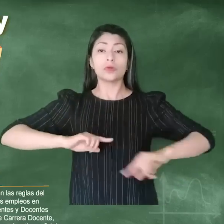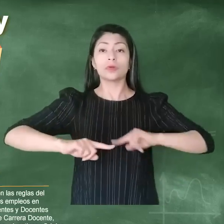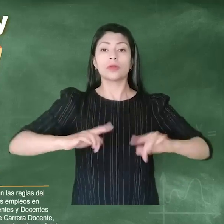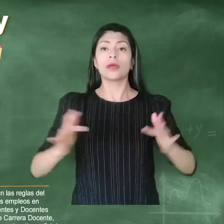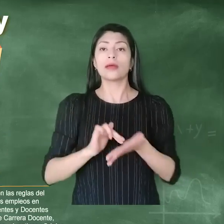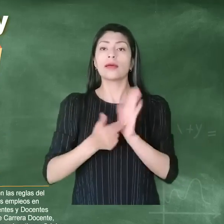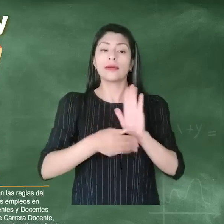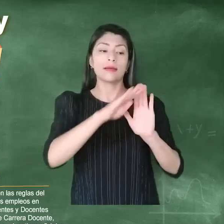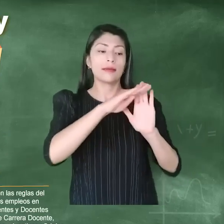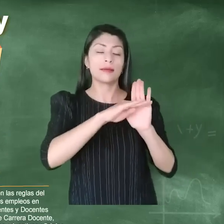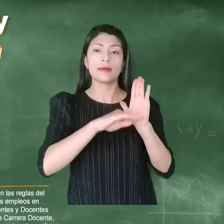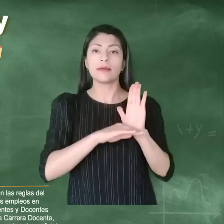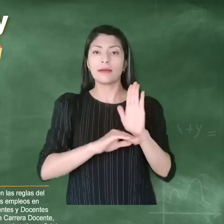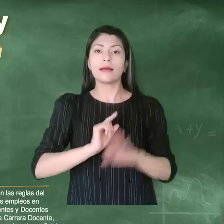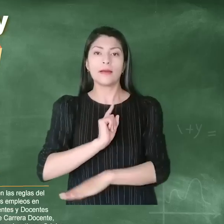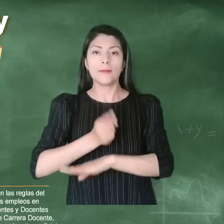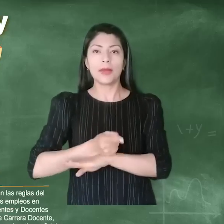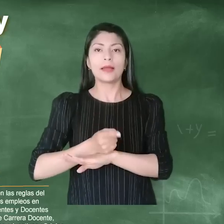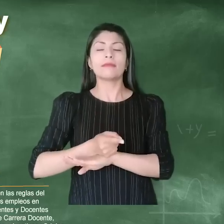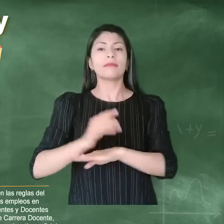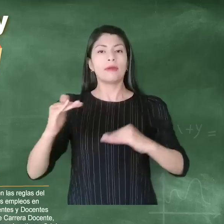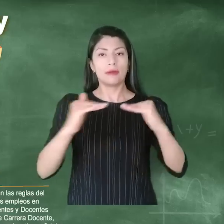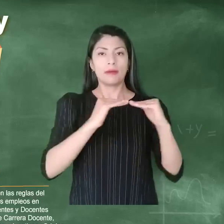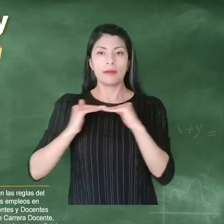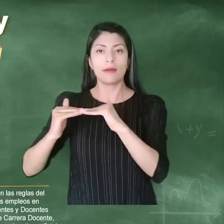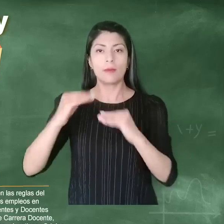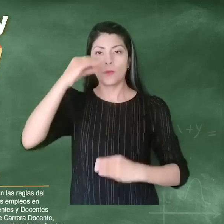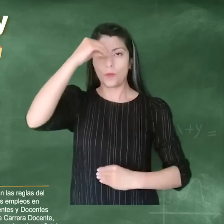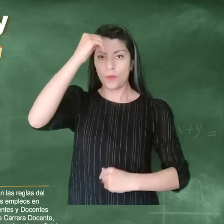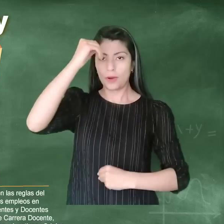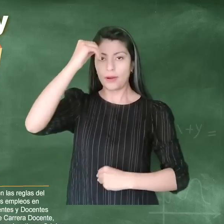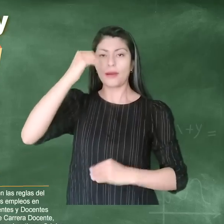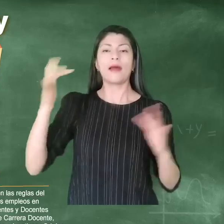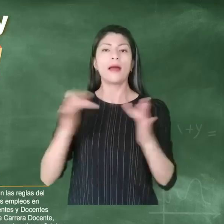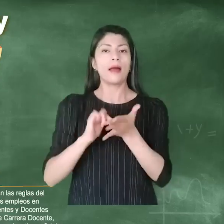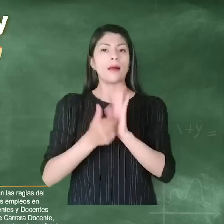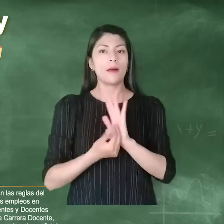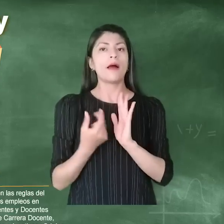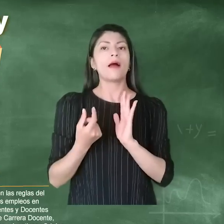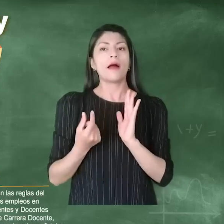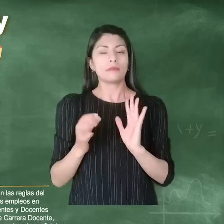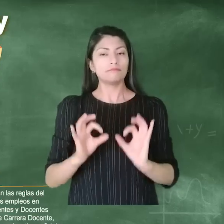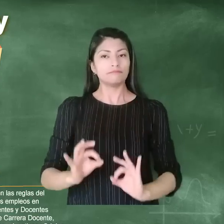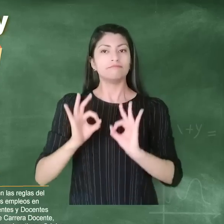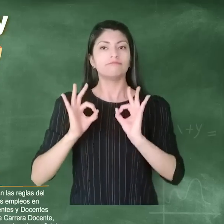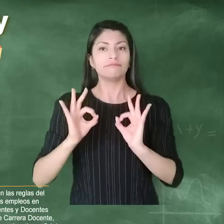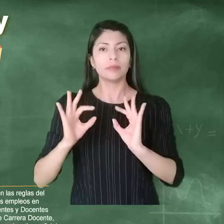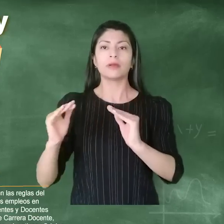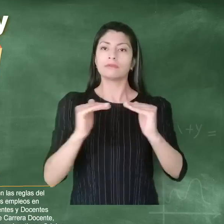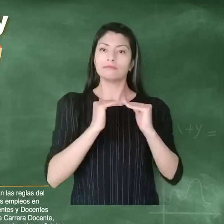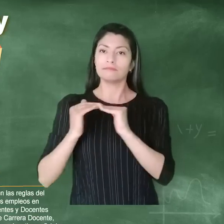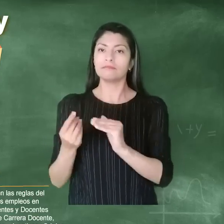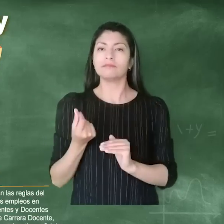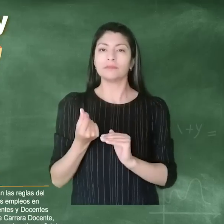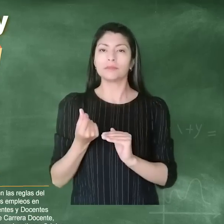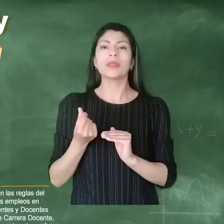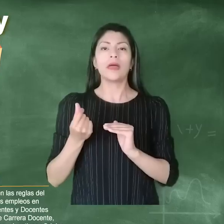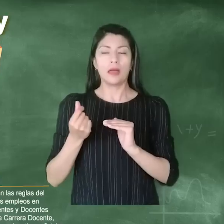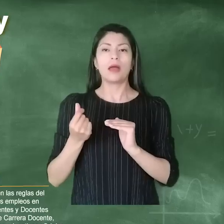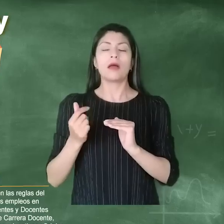se desarrolla con fundamento en los principios de igualdad, moralidad, eficacia, economía,